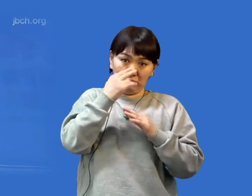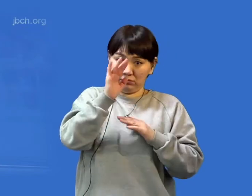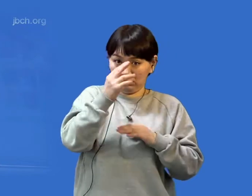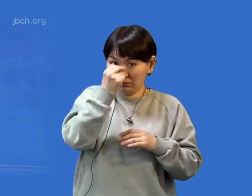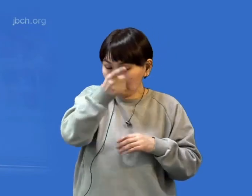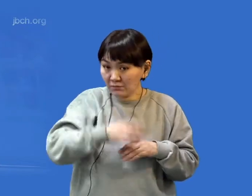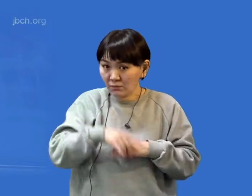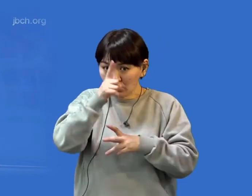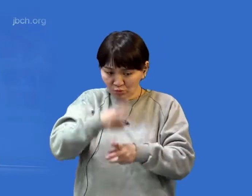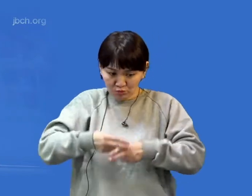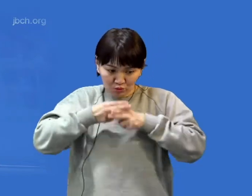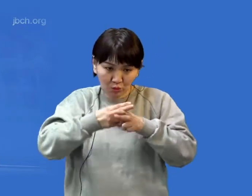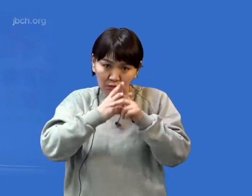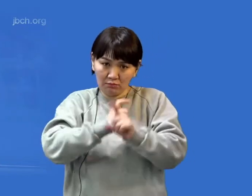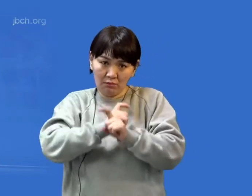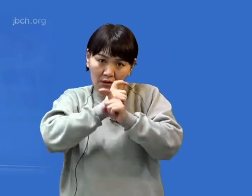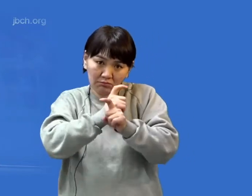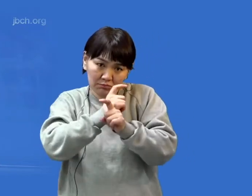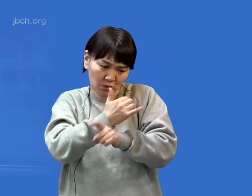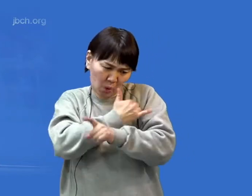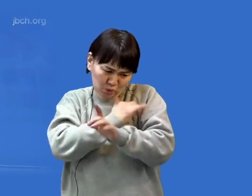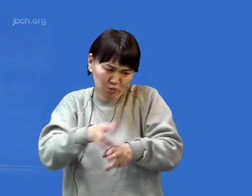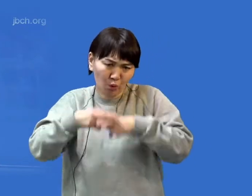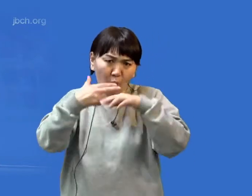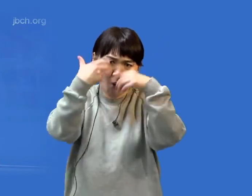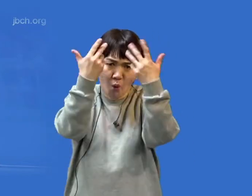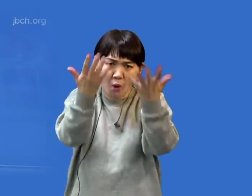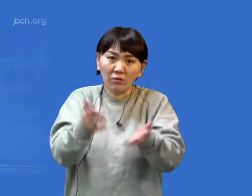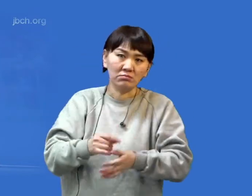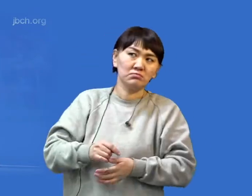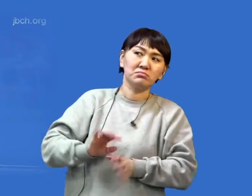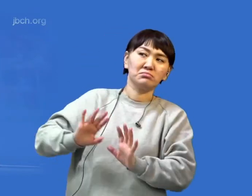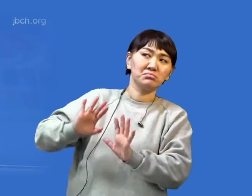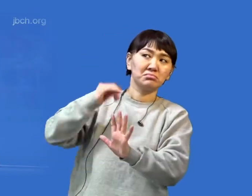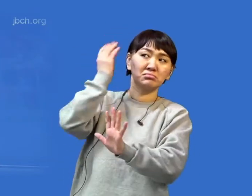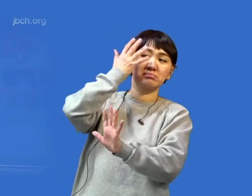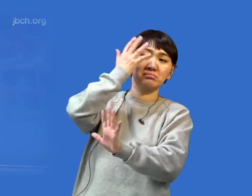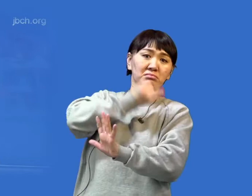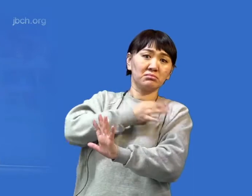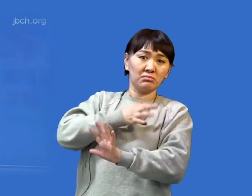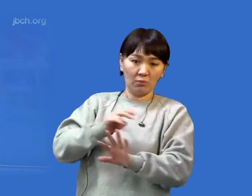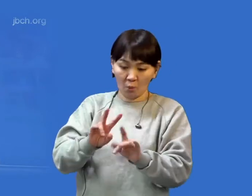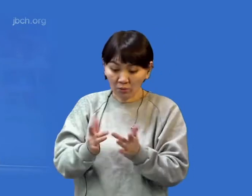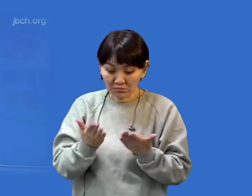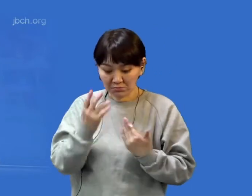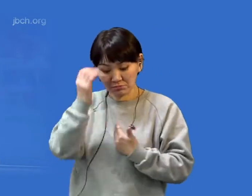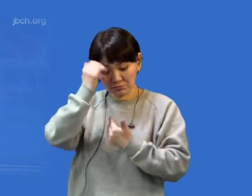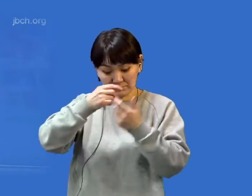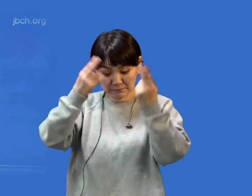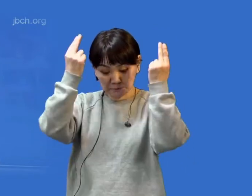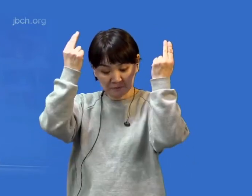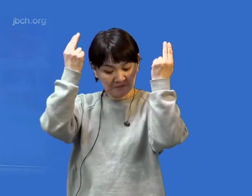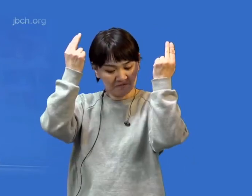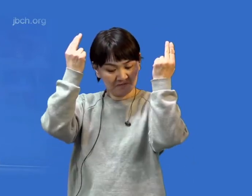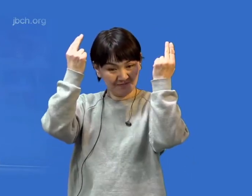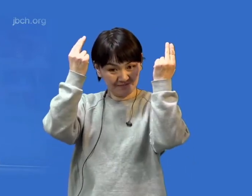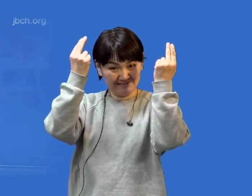Бурхны халамж, Бурхны удирдлаганд итгэхгүй байна. Бурхны үгэнд дуулууртай байхгүй байна.